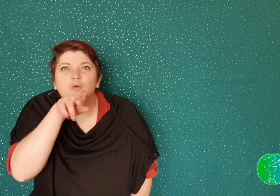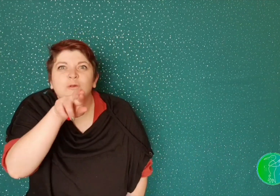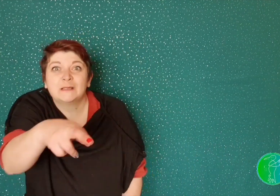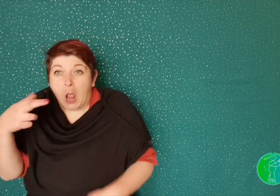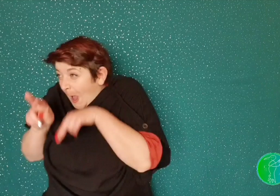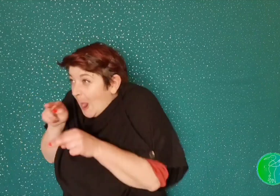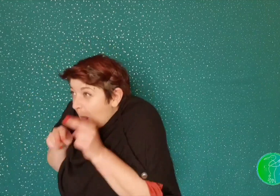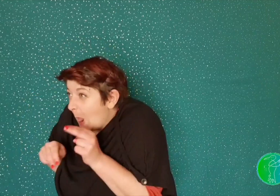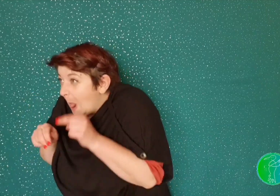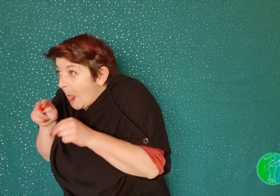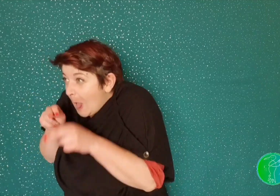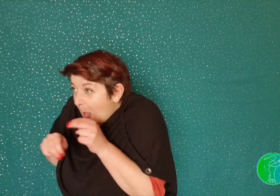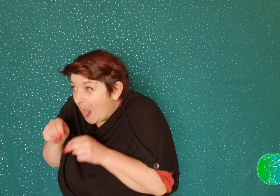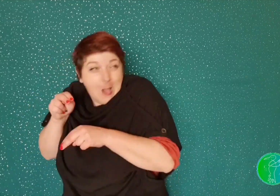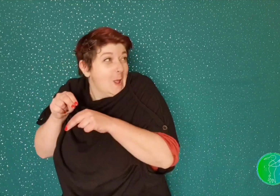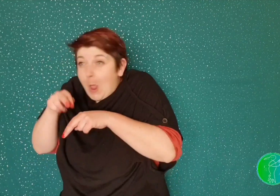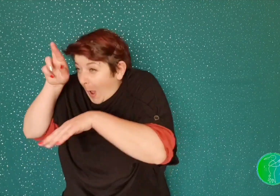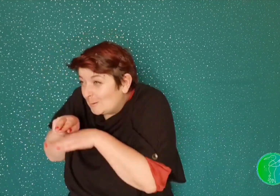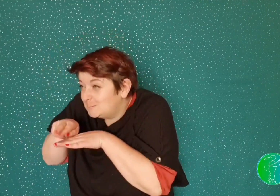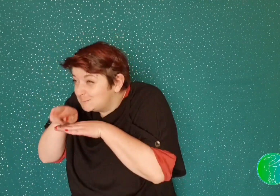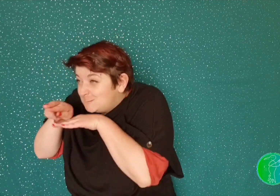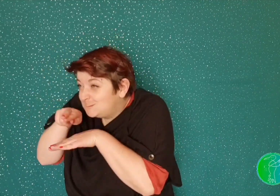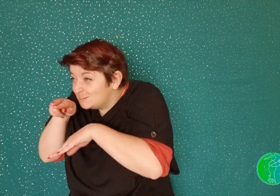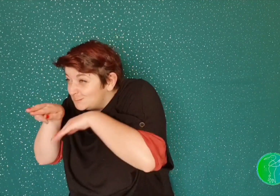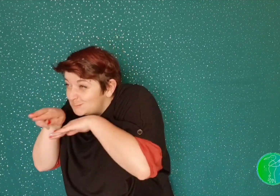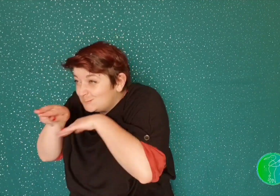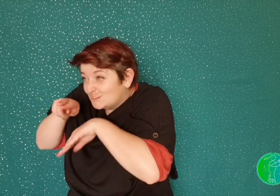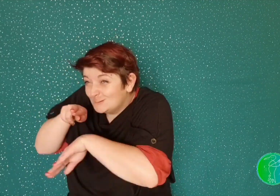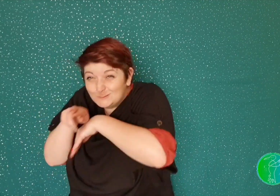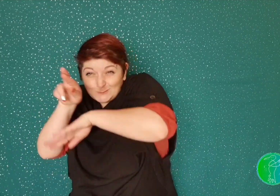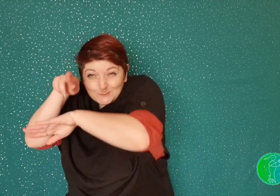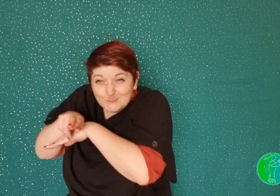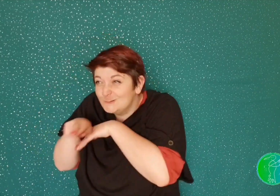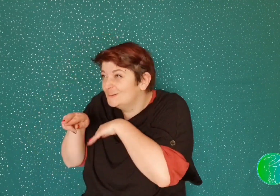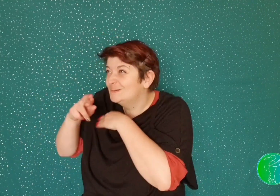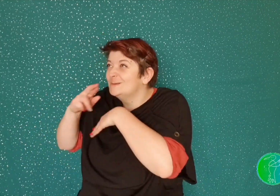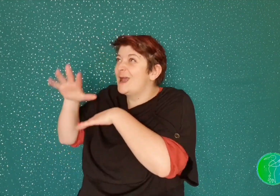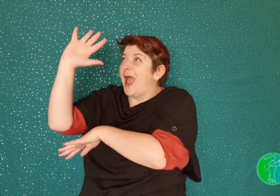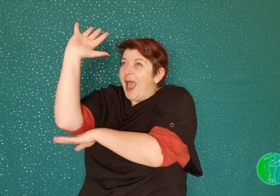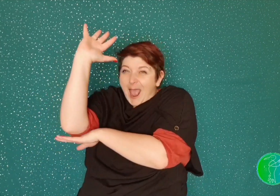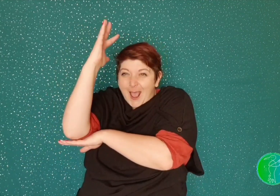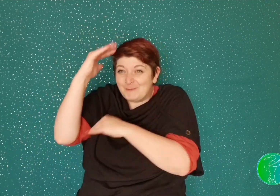La souris se précipita vers sa paisible demeure.